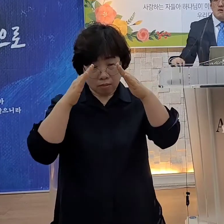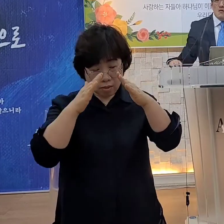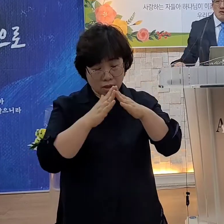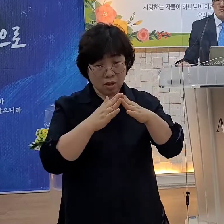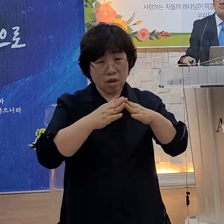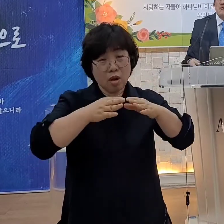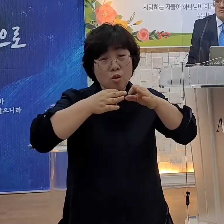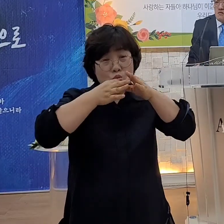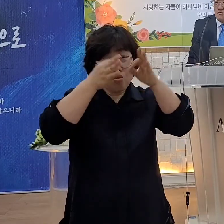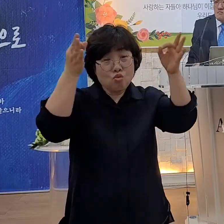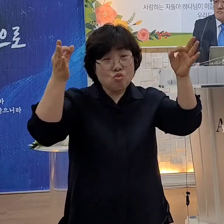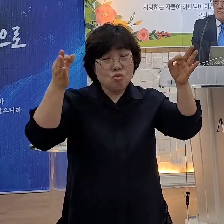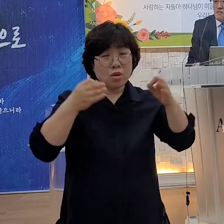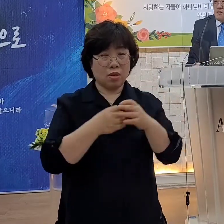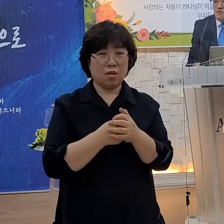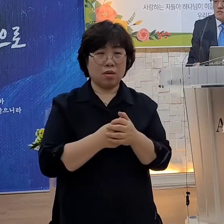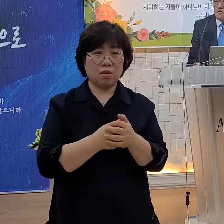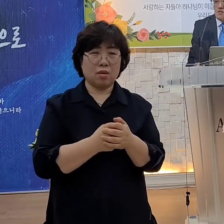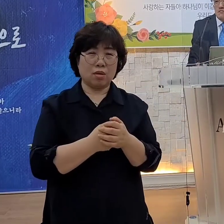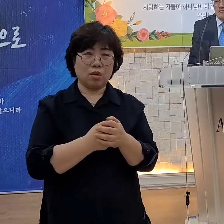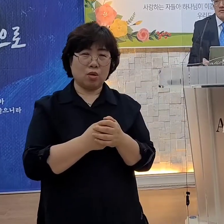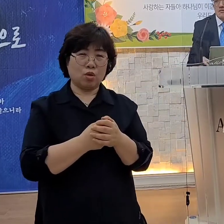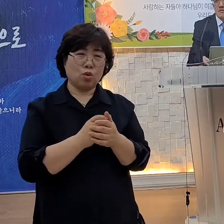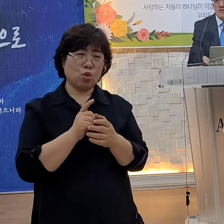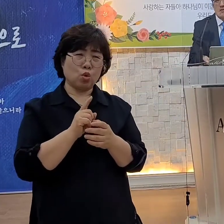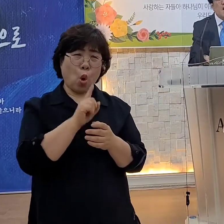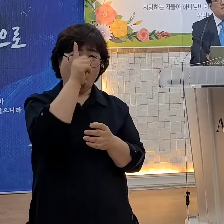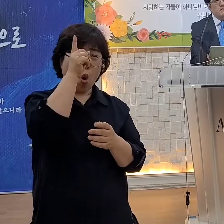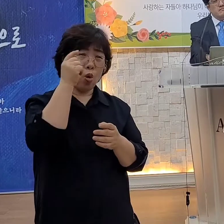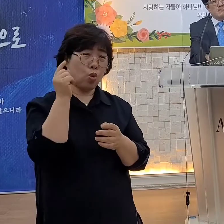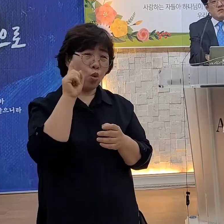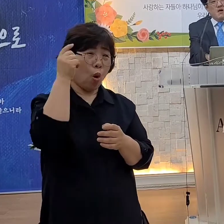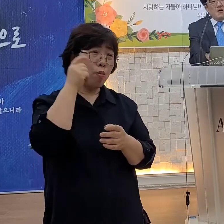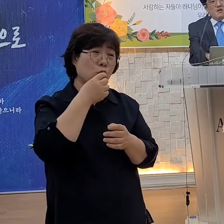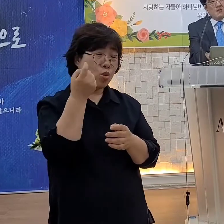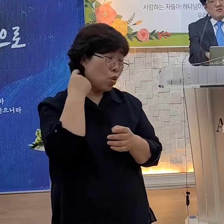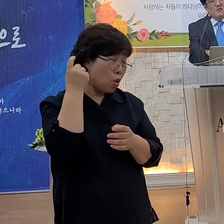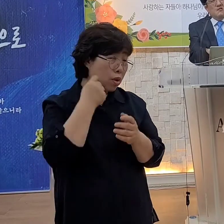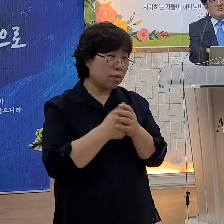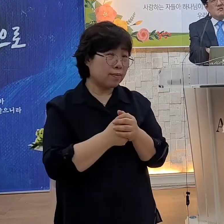같은지 이게 소프라노잖아요. 그러면 그 다음